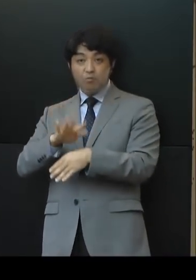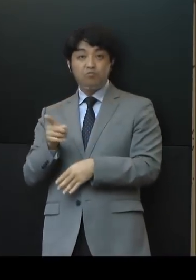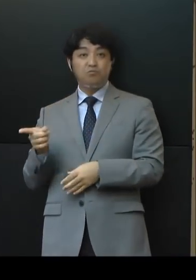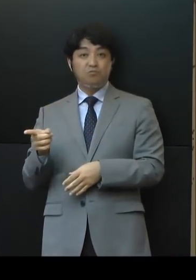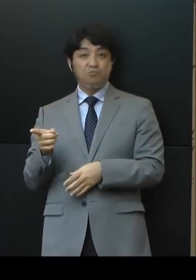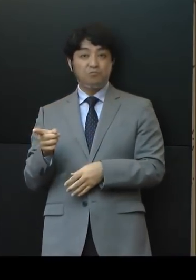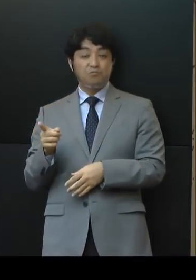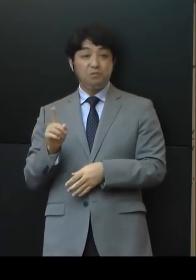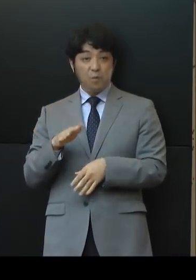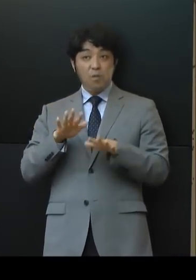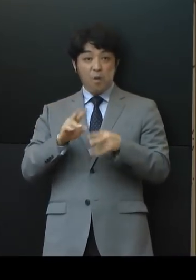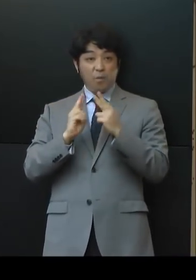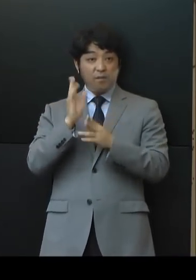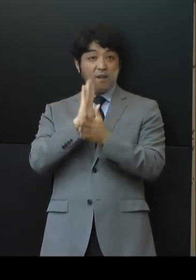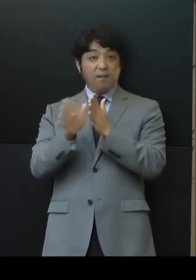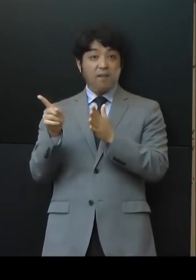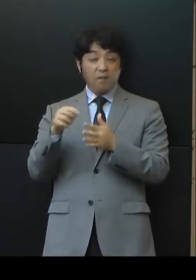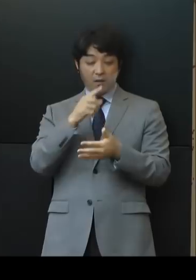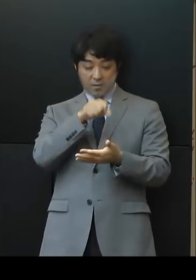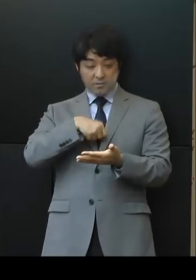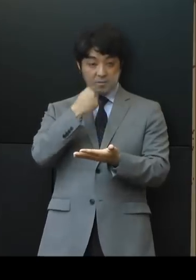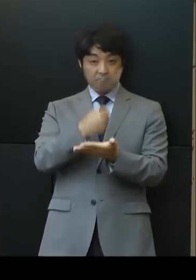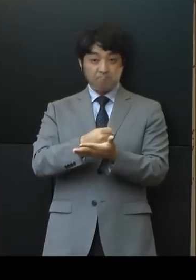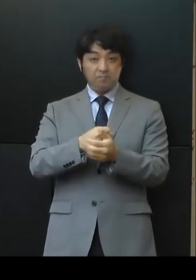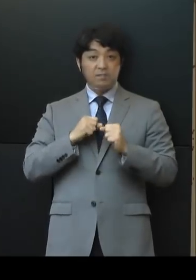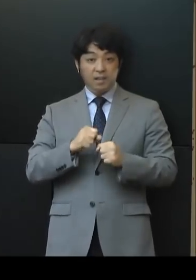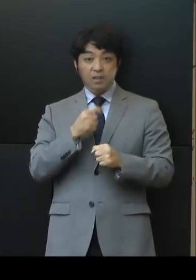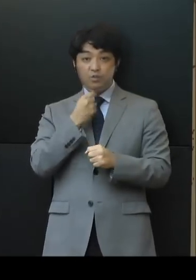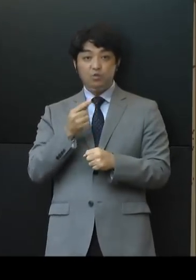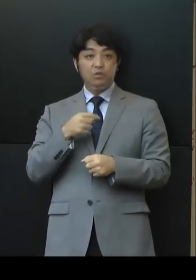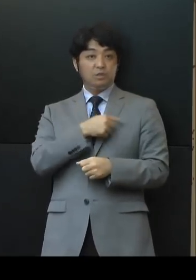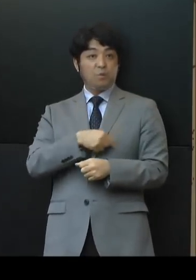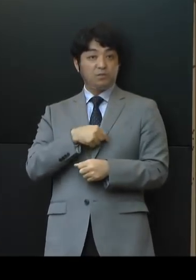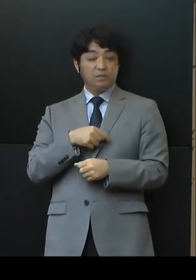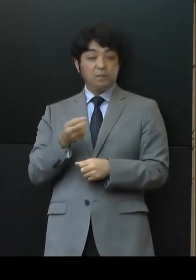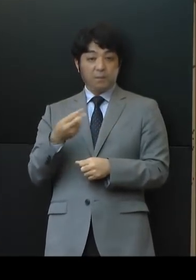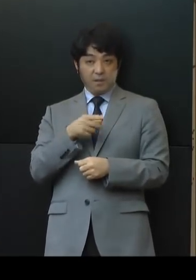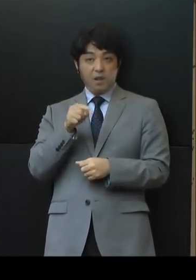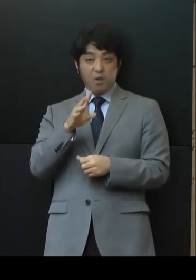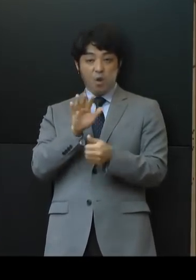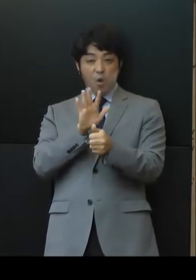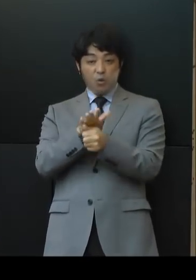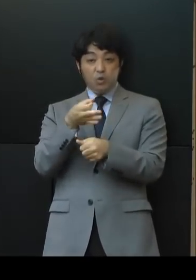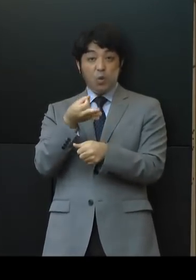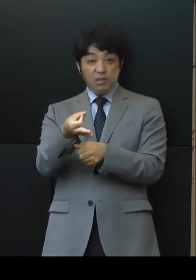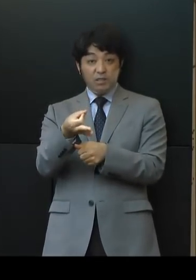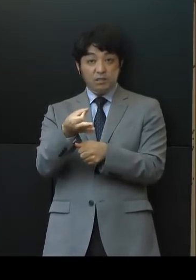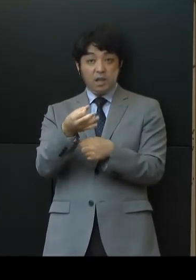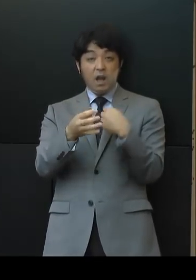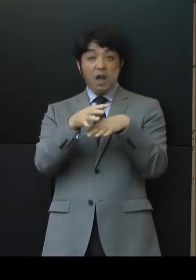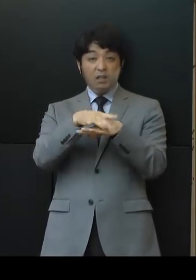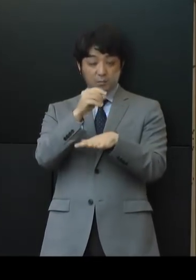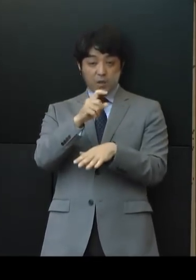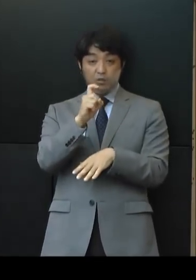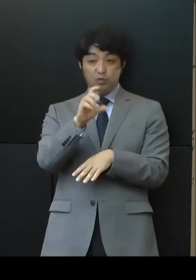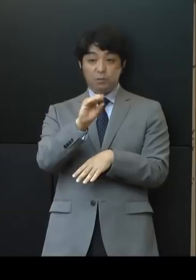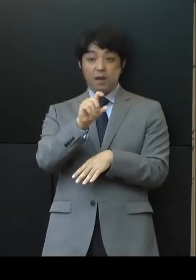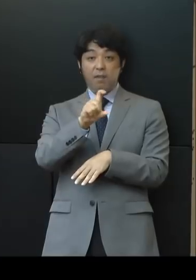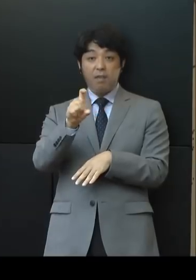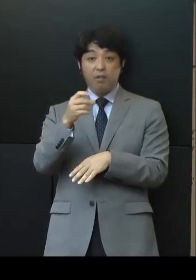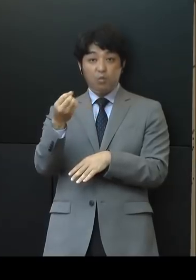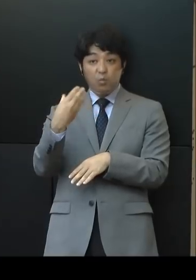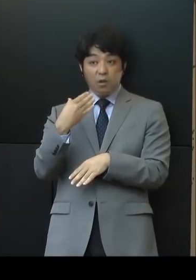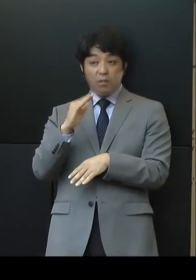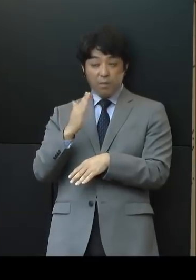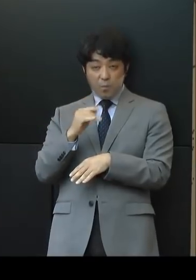請の決断に至った理由を聞かせてください。また補償金の額について、まあ、当初10万円という報道もありましたが、これ以上20万円支